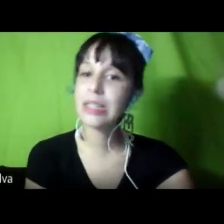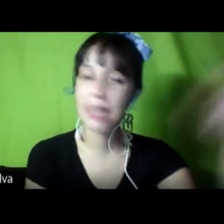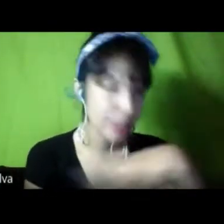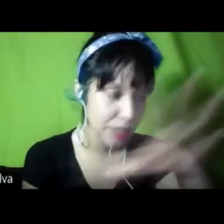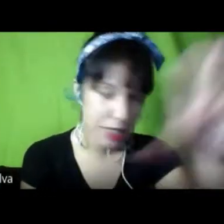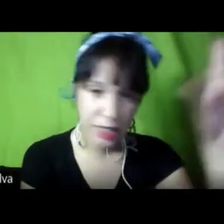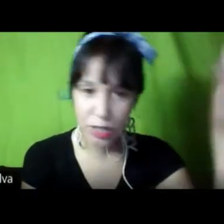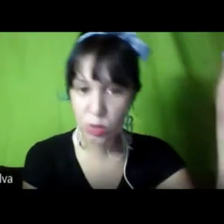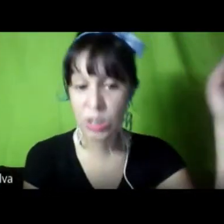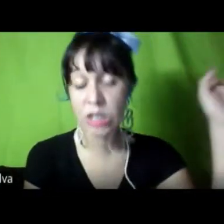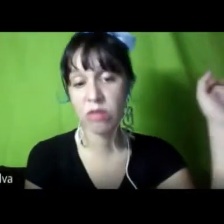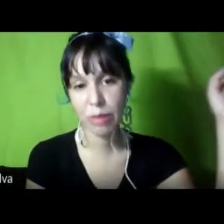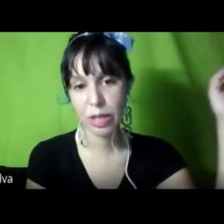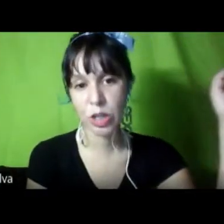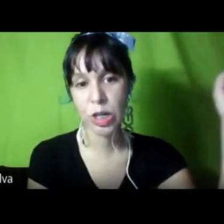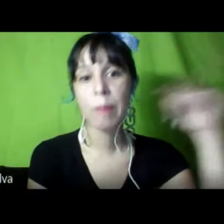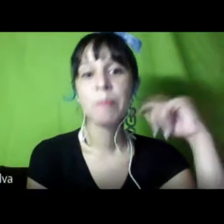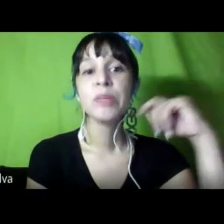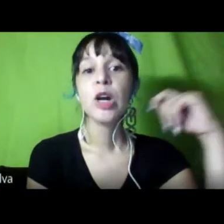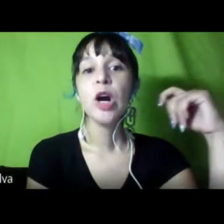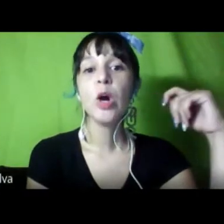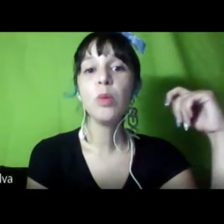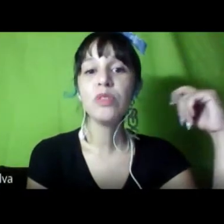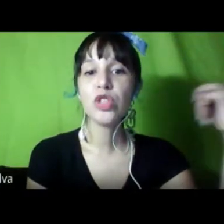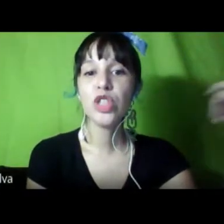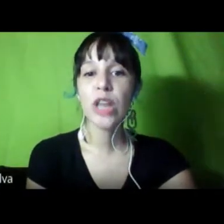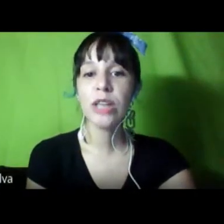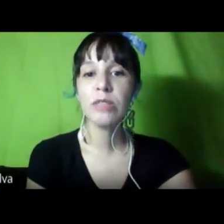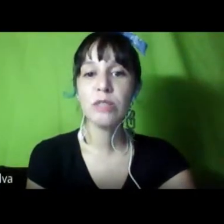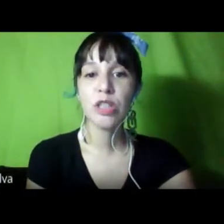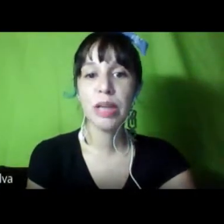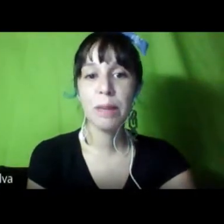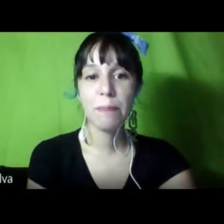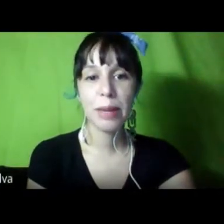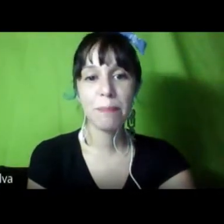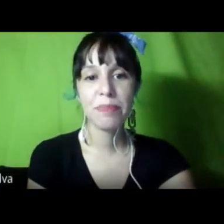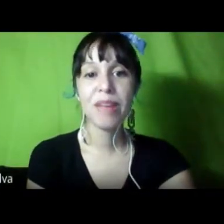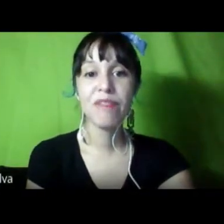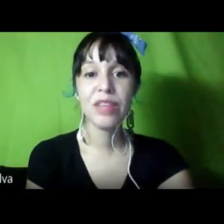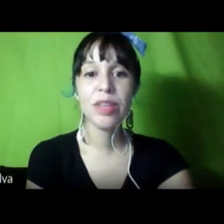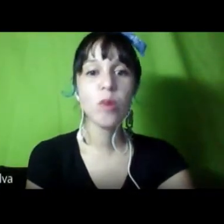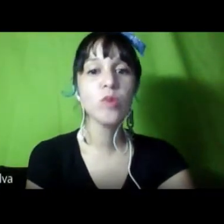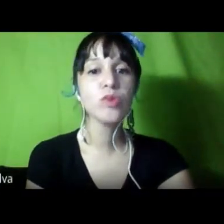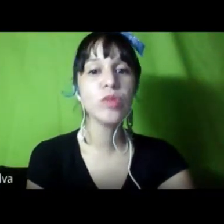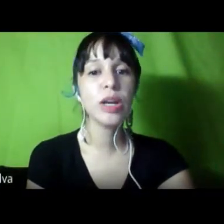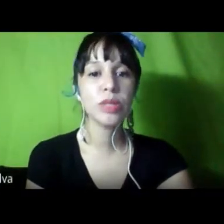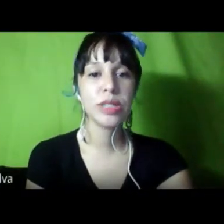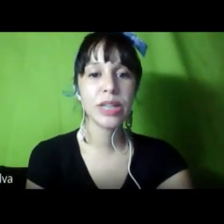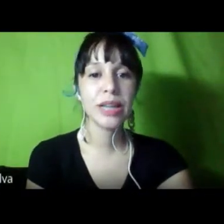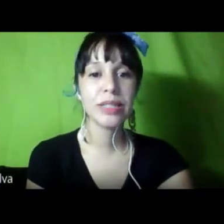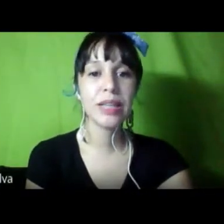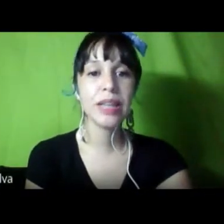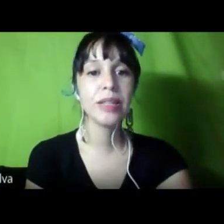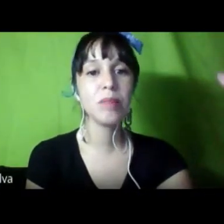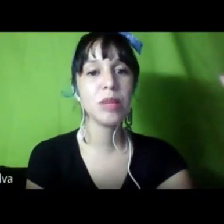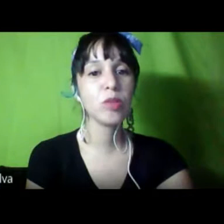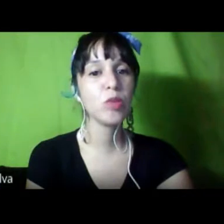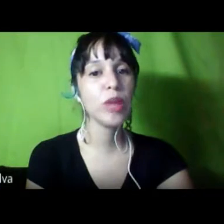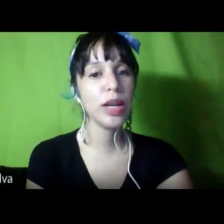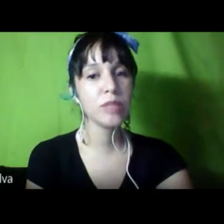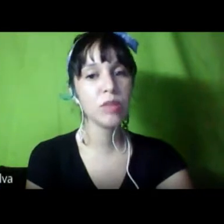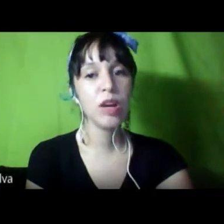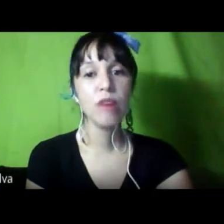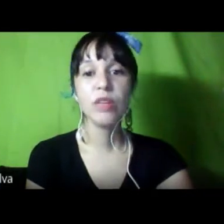Americana de Sinais, e assim sucessivamente. O professor Charles Michel Delepé defendeu o uso da língua de sinais em detrimento